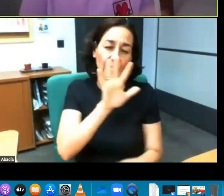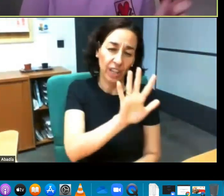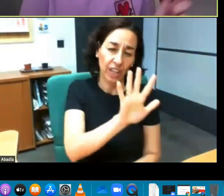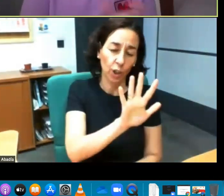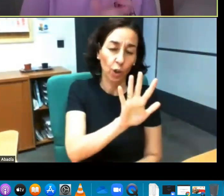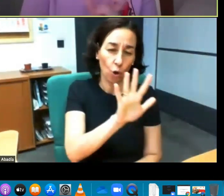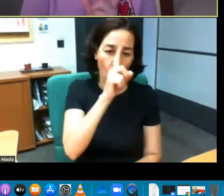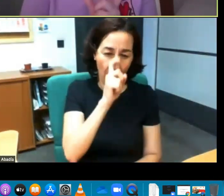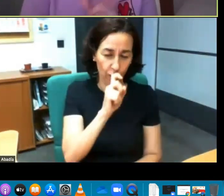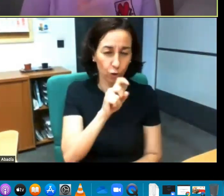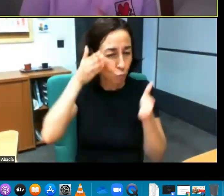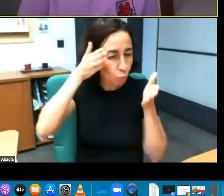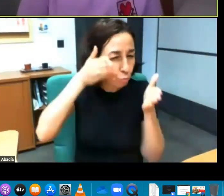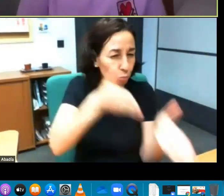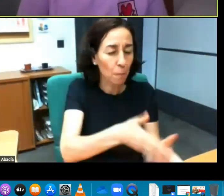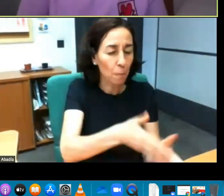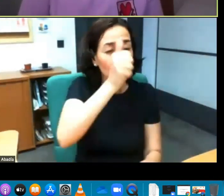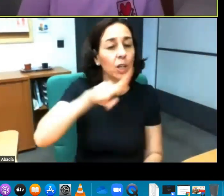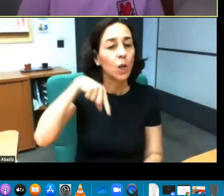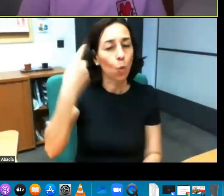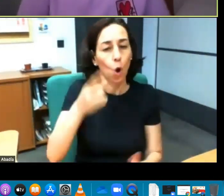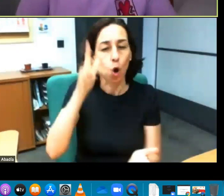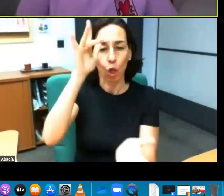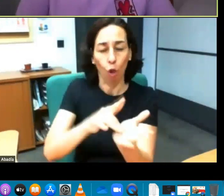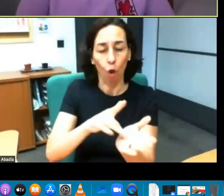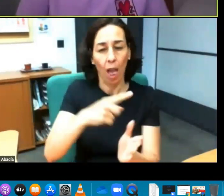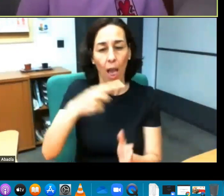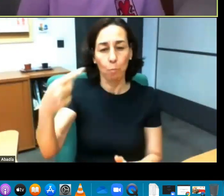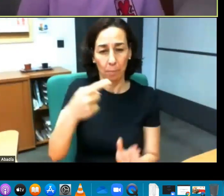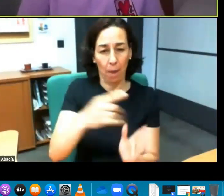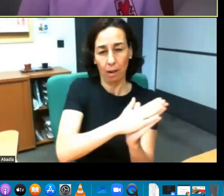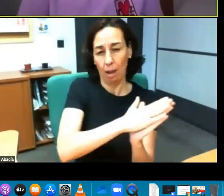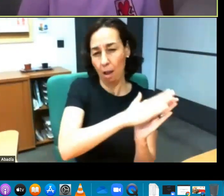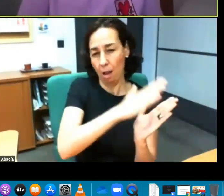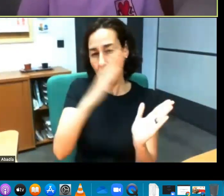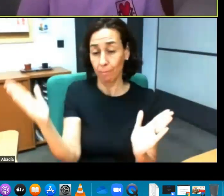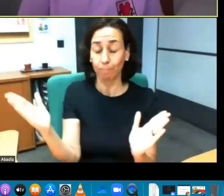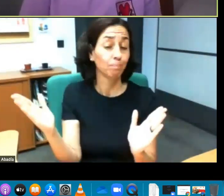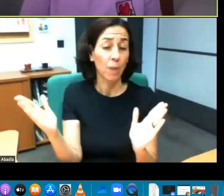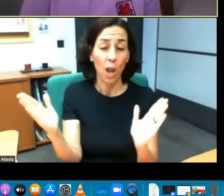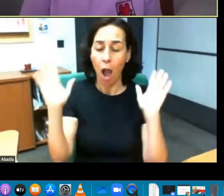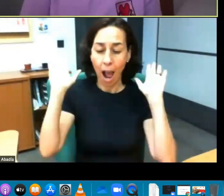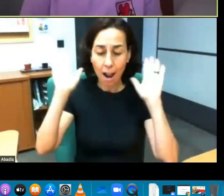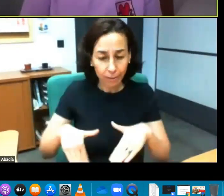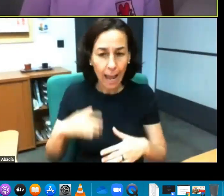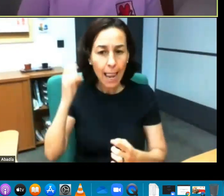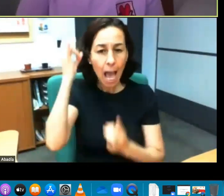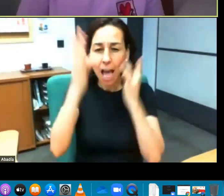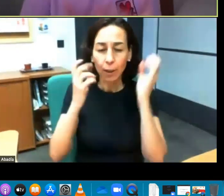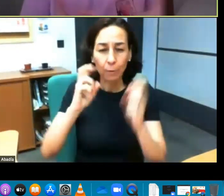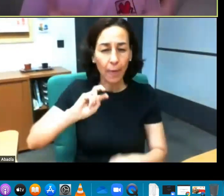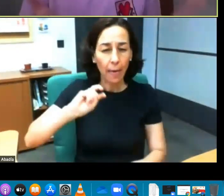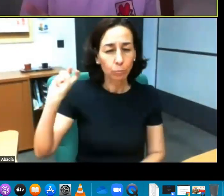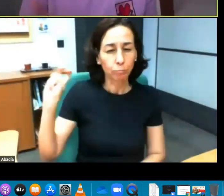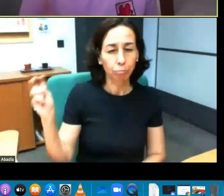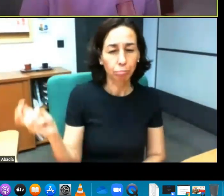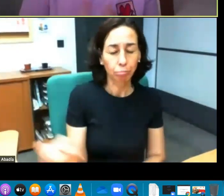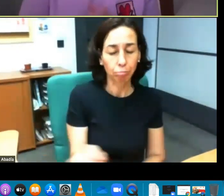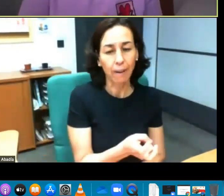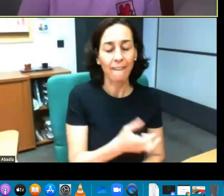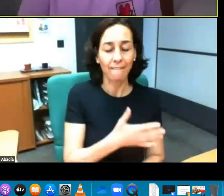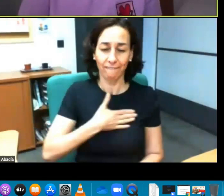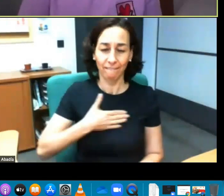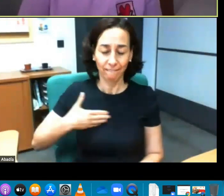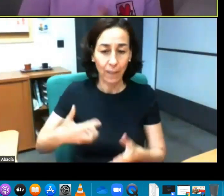y luego ya toda primaria, pero es verdad que como tenemos diferentes actividades, este año tenemos previsto ampliarlo a también